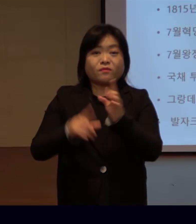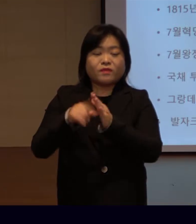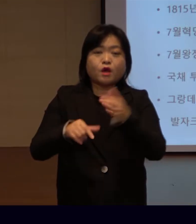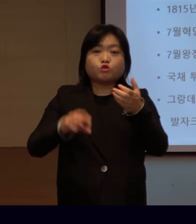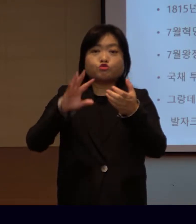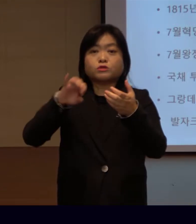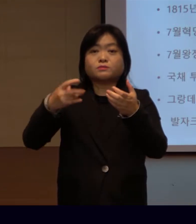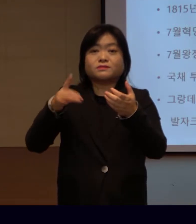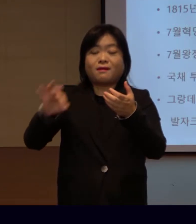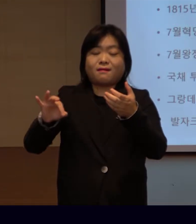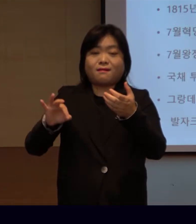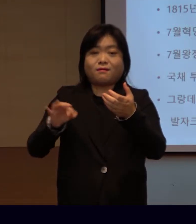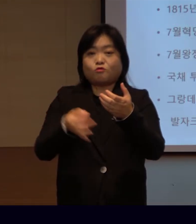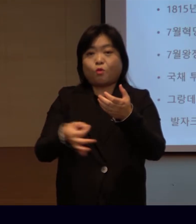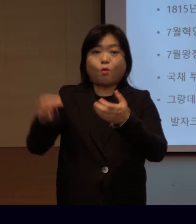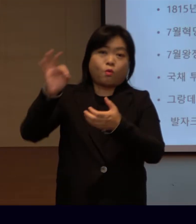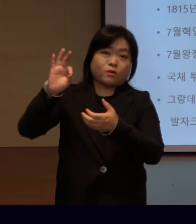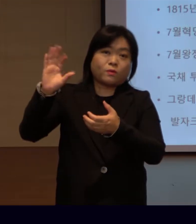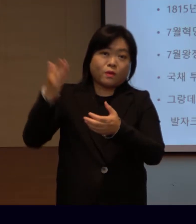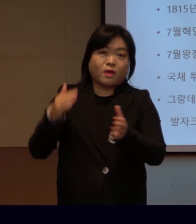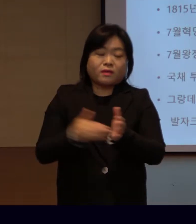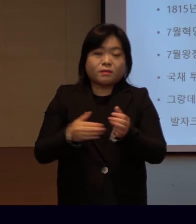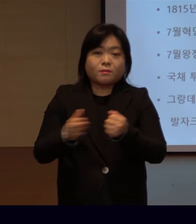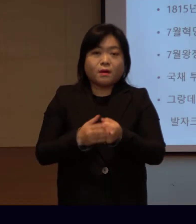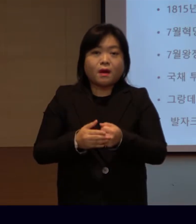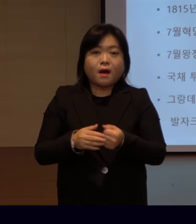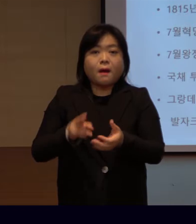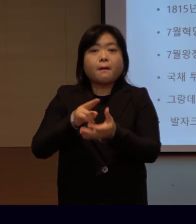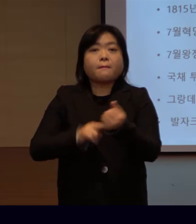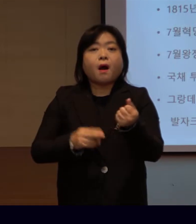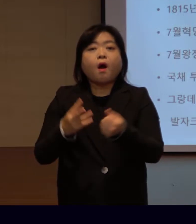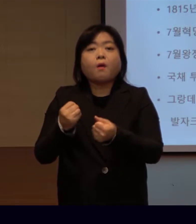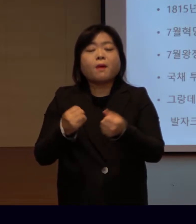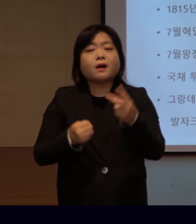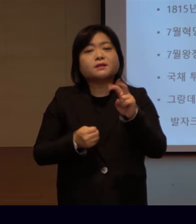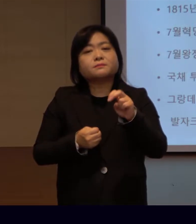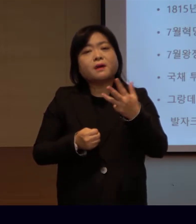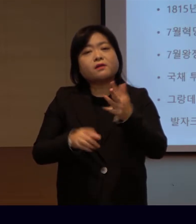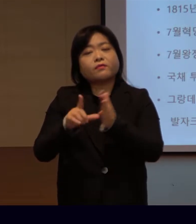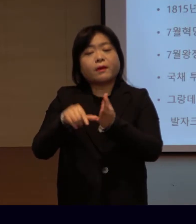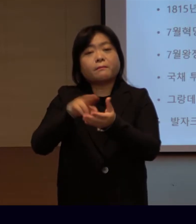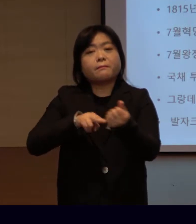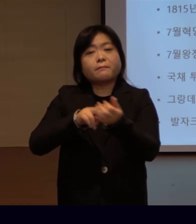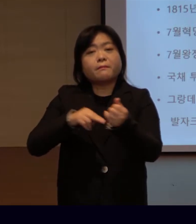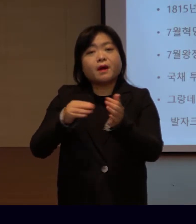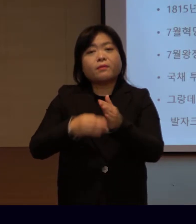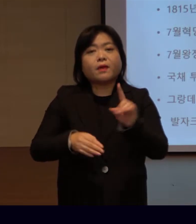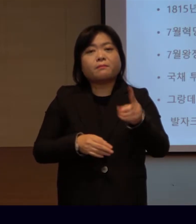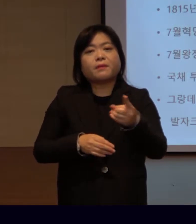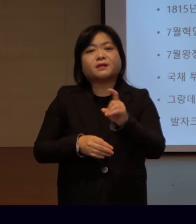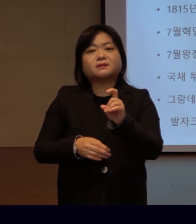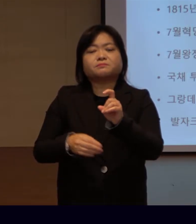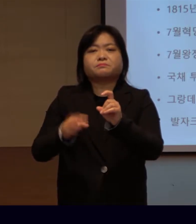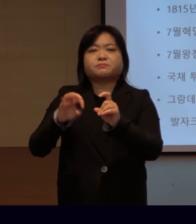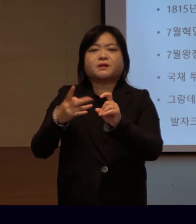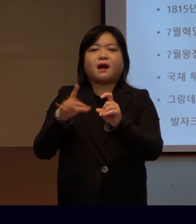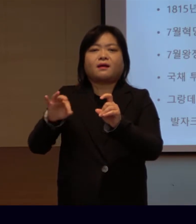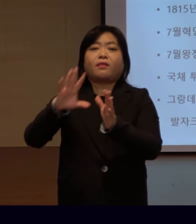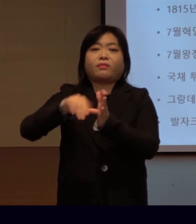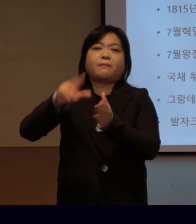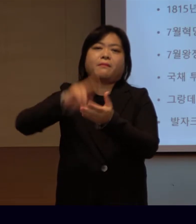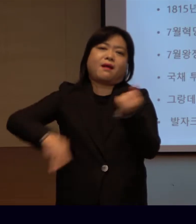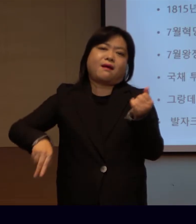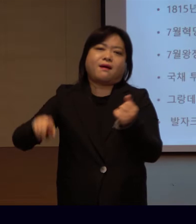90프랑에 가깝고요. 그래서 이 사람이 판 게 몇 년에 28년인가 팔았는데 110 몇 프랑이 될 때 팝니다.